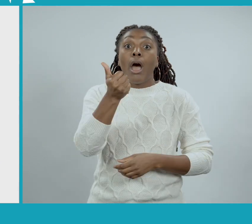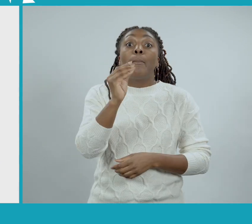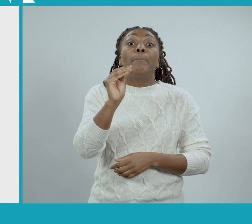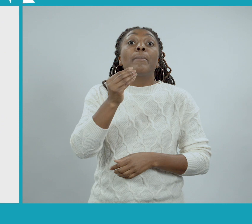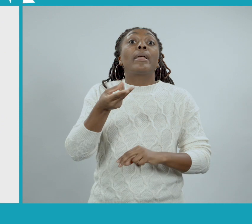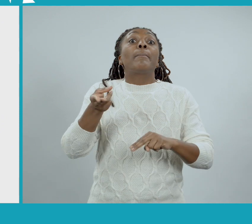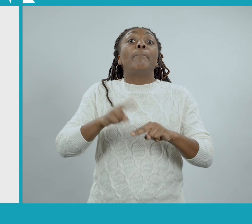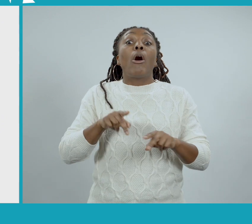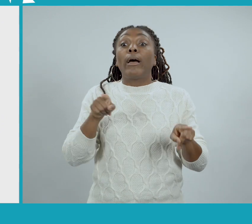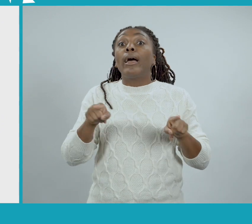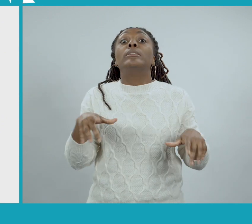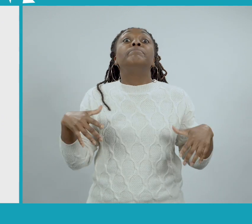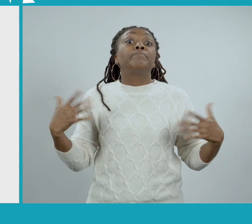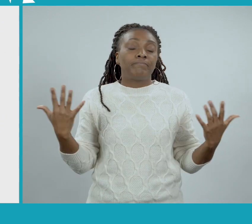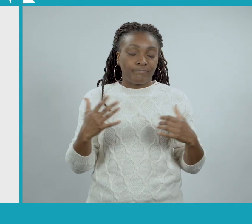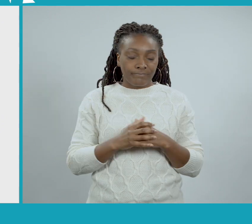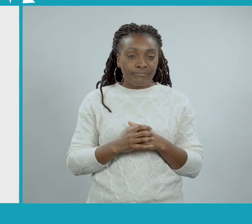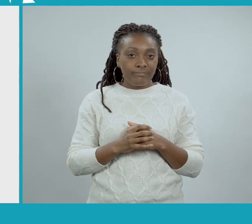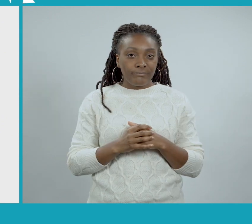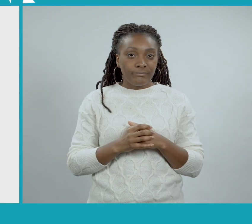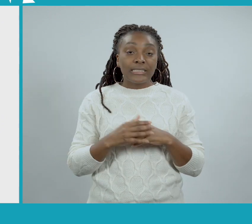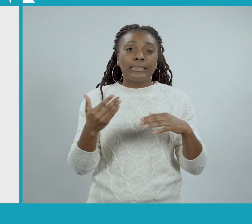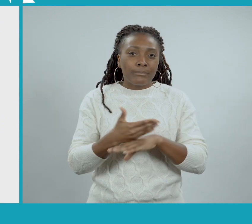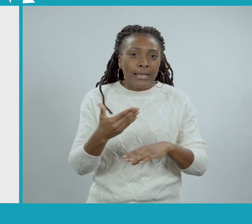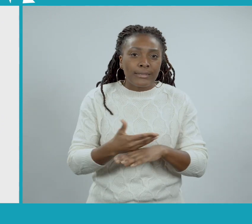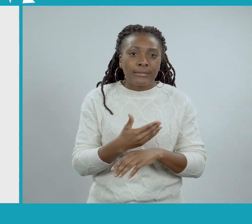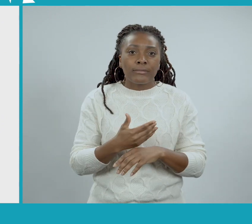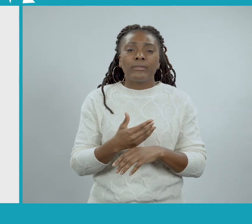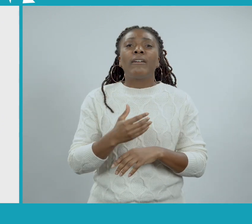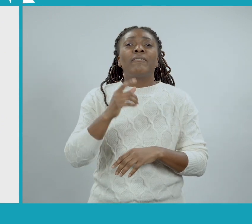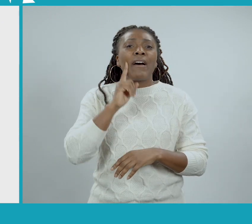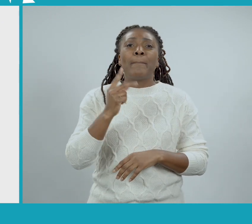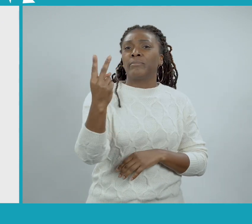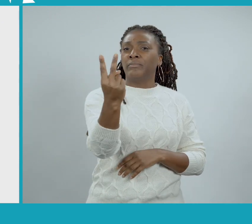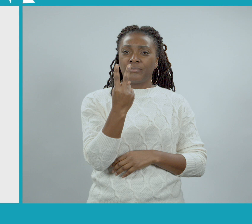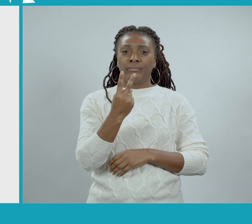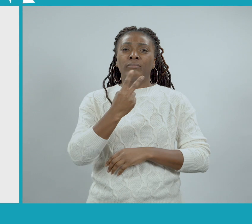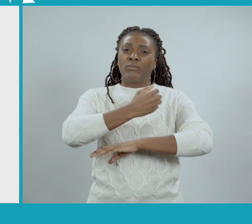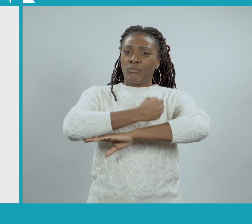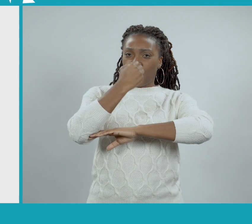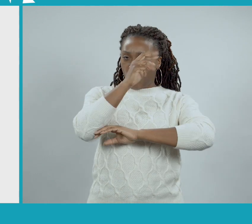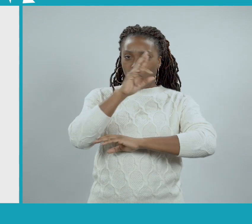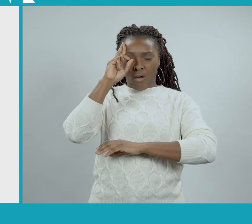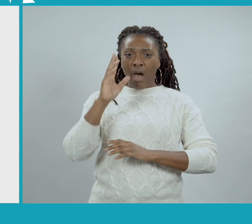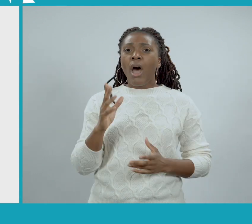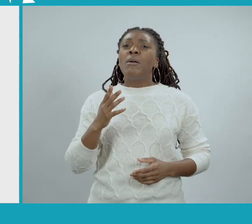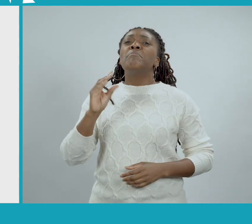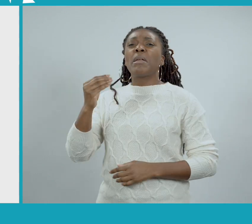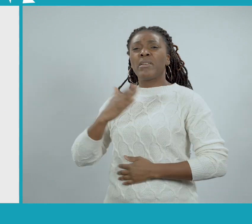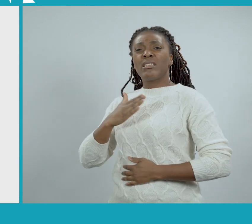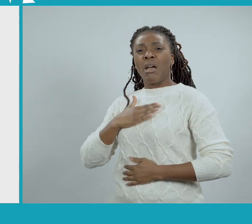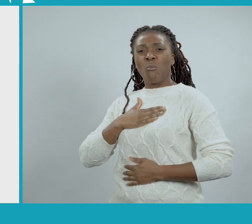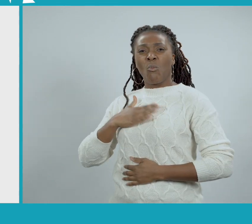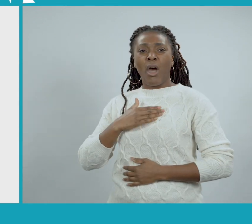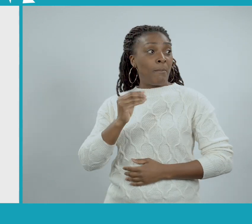Malheureusement, l'un de leurs bébés meurt. Mais ensuite, chacune des deux femmes affirme que le bébé encore